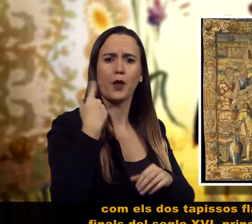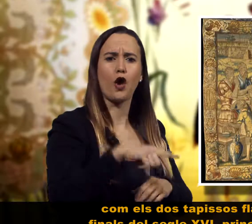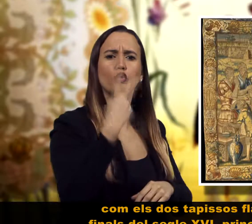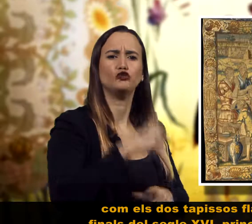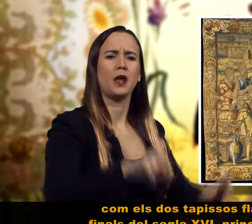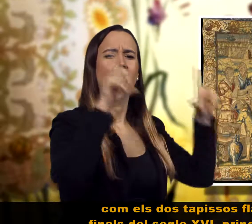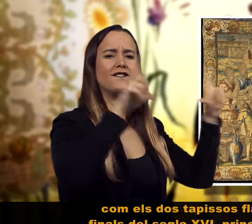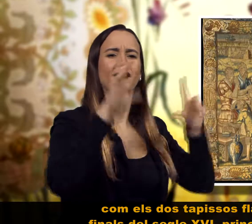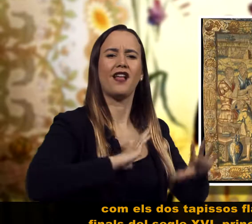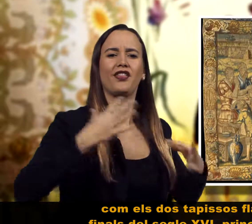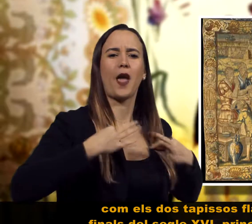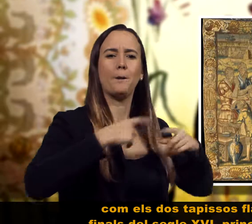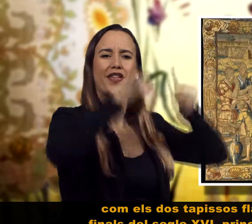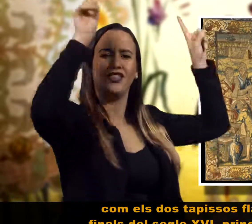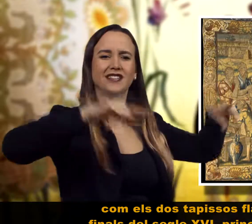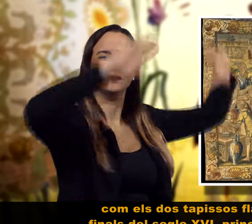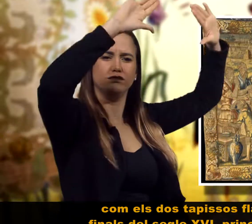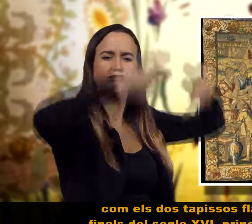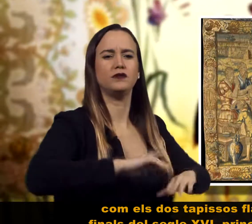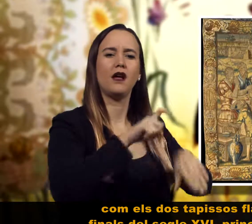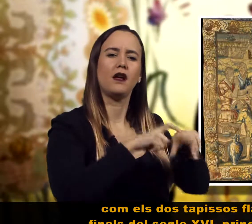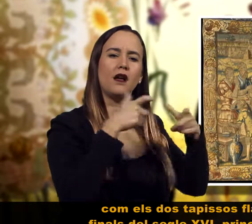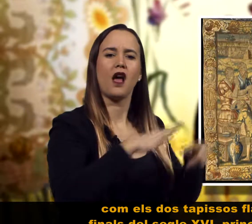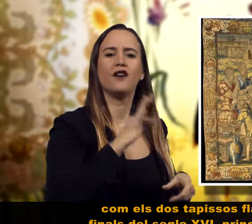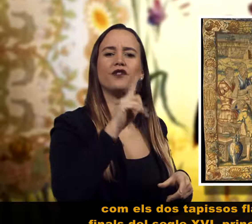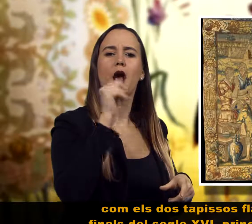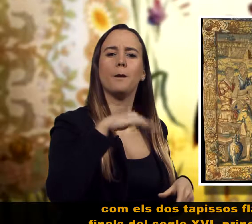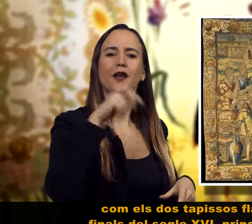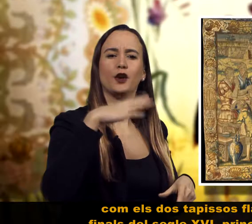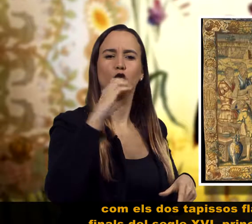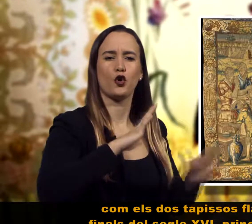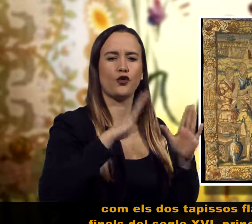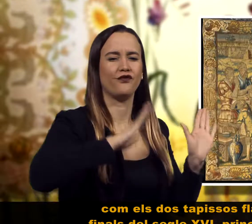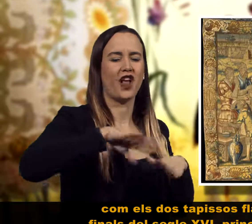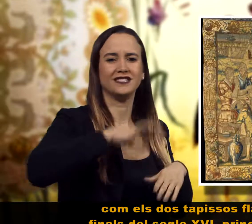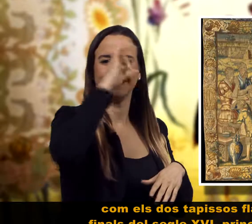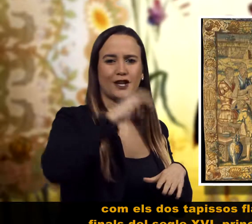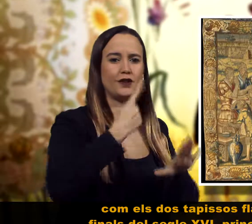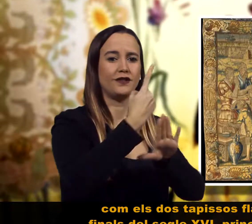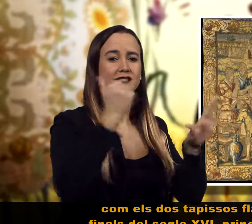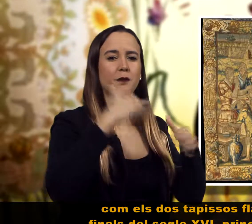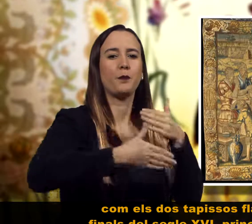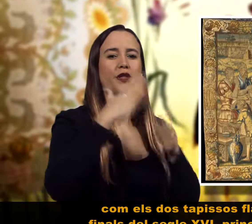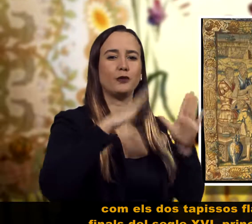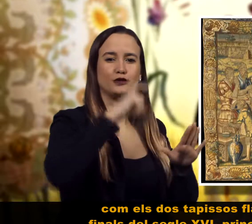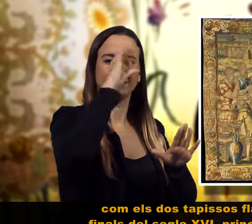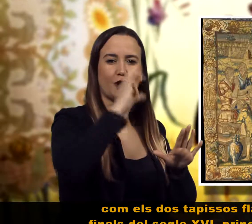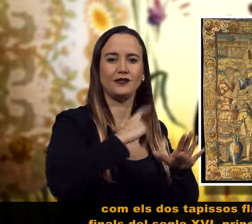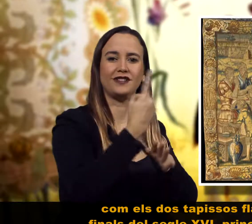tapissos flamencs de finals del segle XVI, principis del XVII, que sota el lema Fructus Belli presenten una visió crua